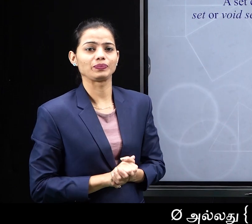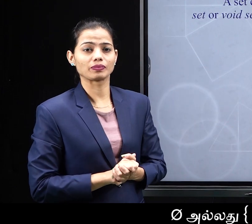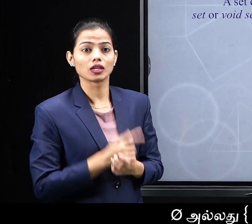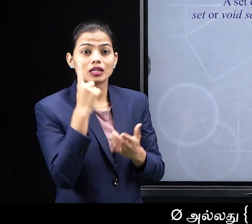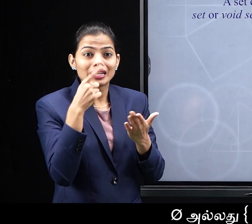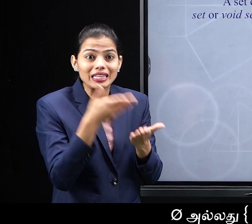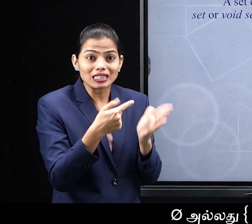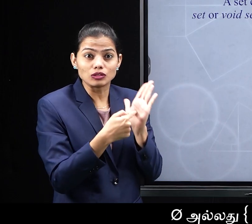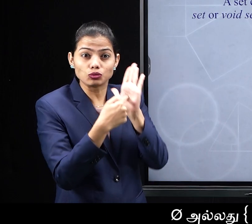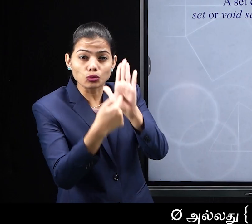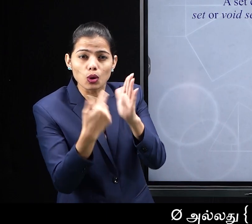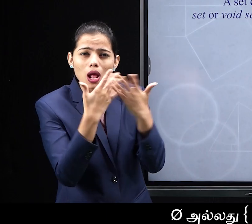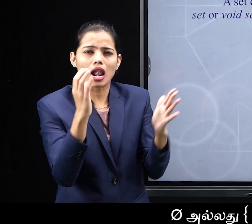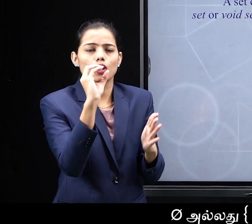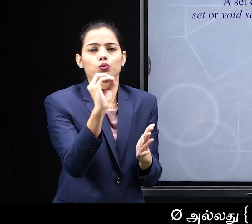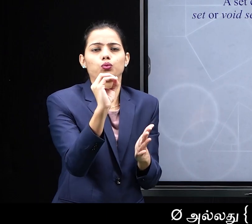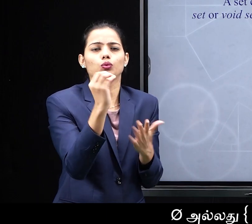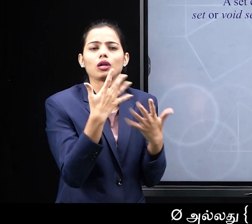அல்லது சுருள் அடைப்புக்குறியால் குறிக்கப்படுகிறது.